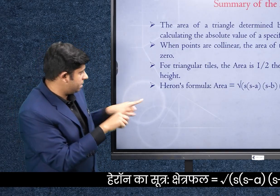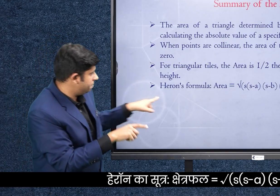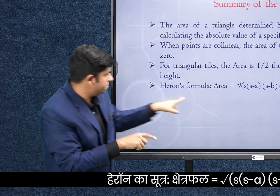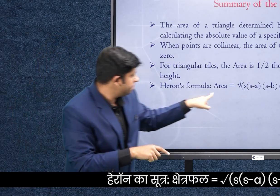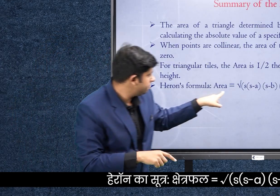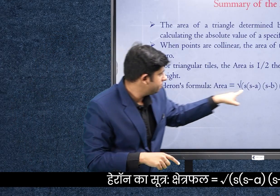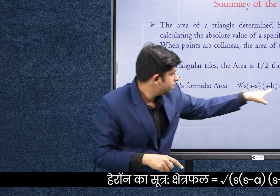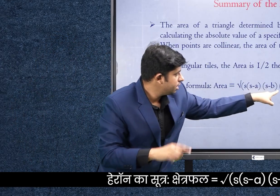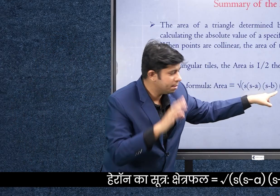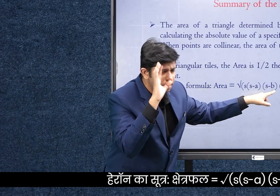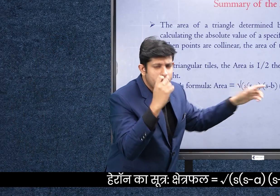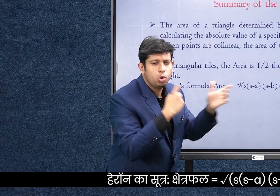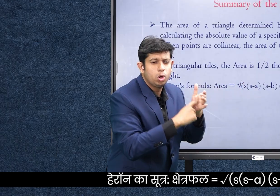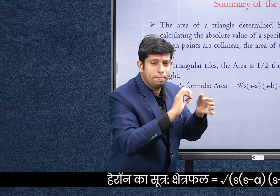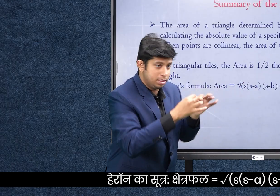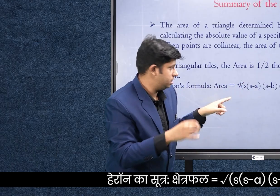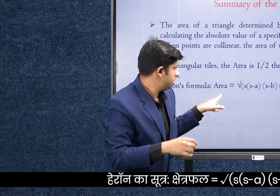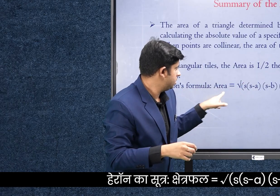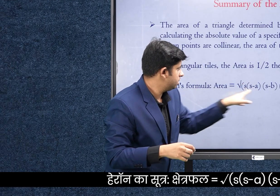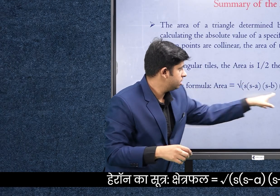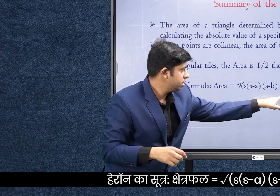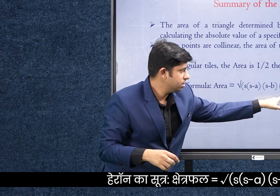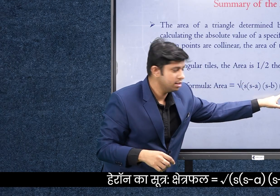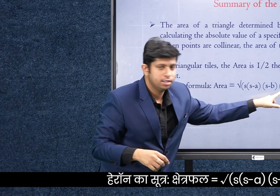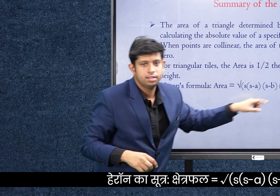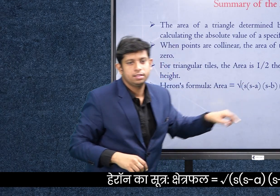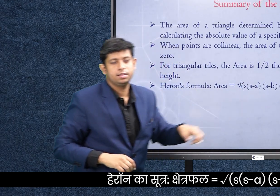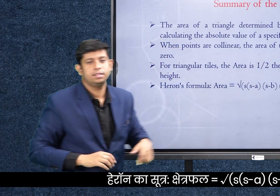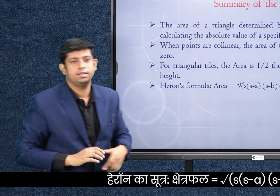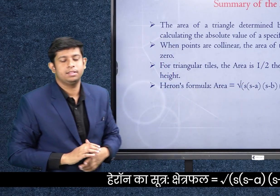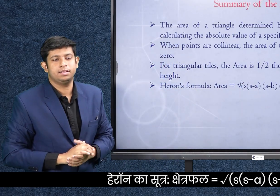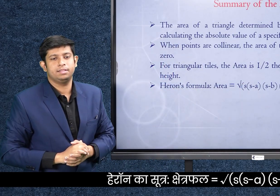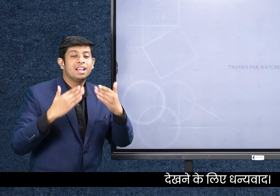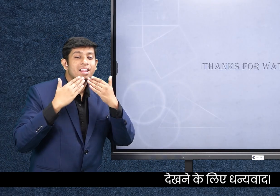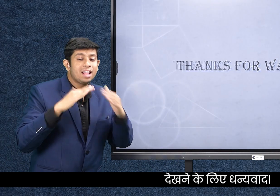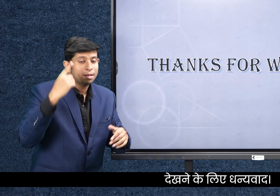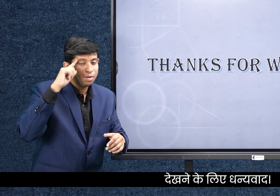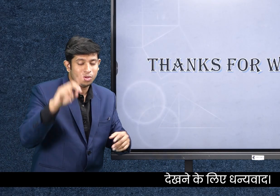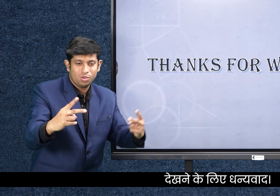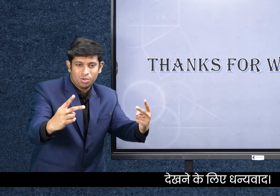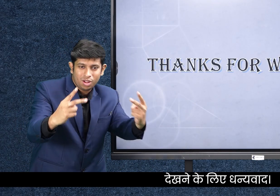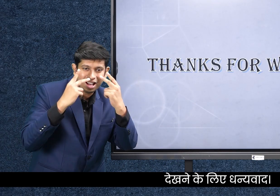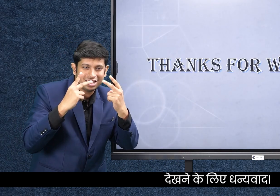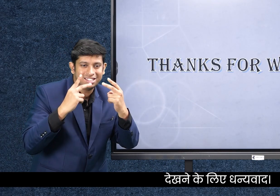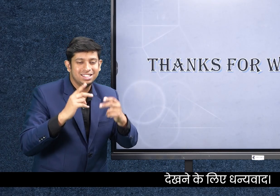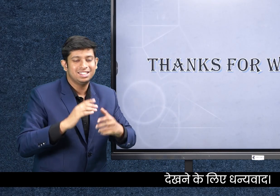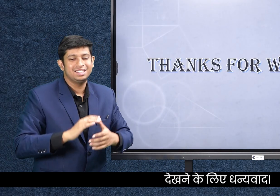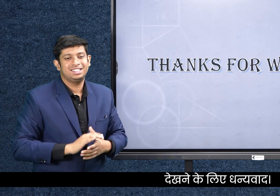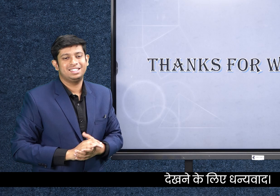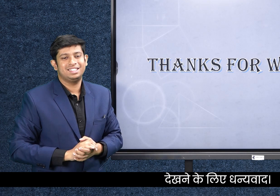√S(S - A) इंटू S - B इंटू S - C। देखने के लिए धन्यवाद।